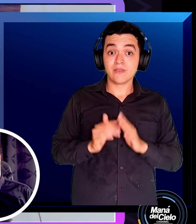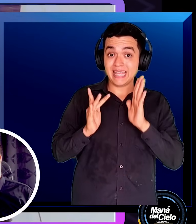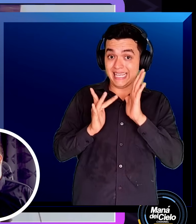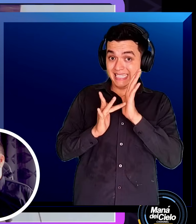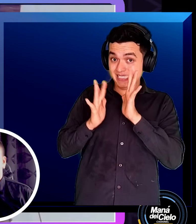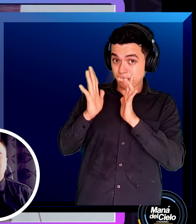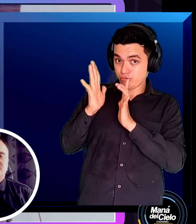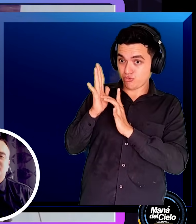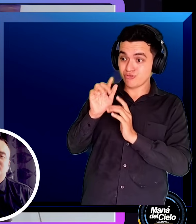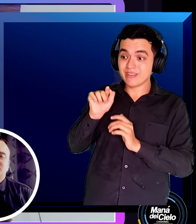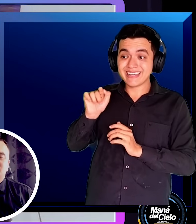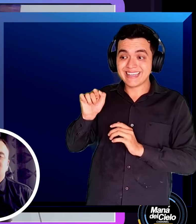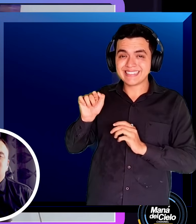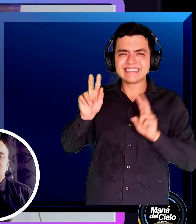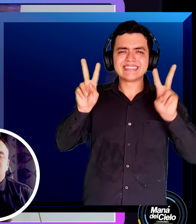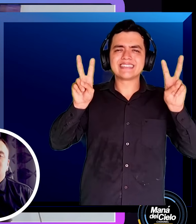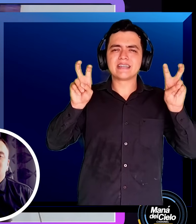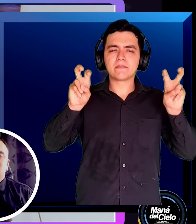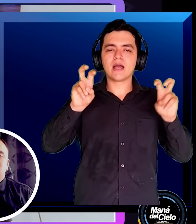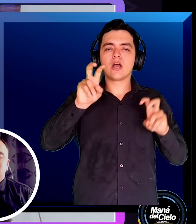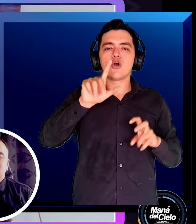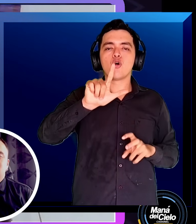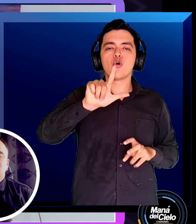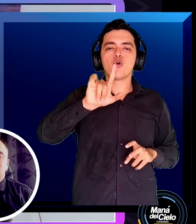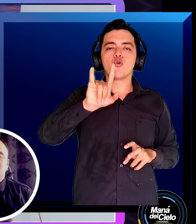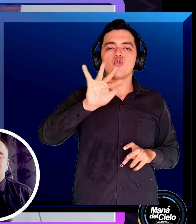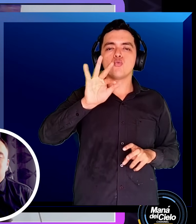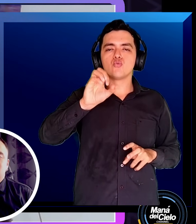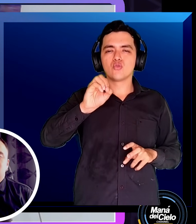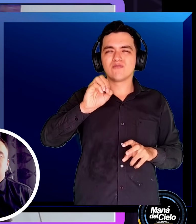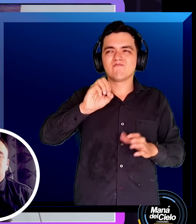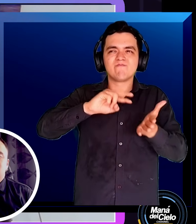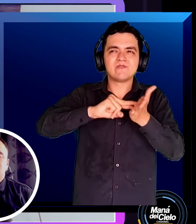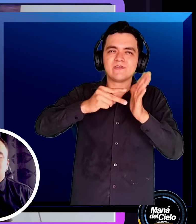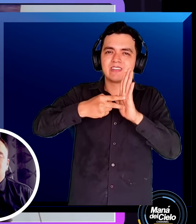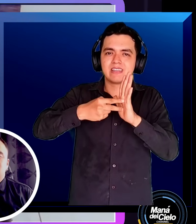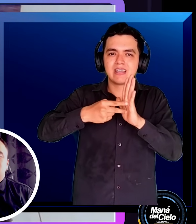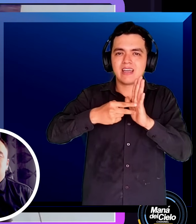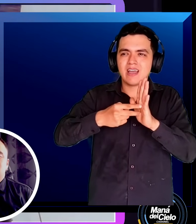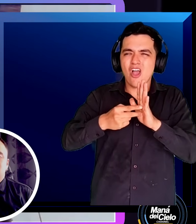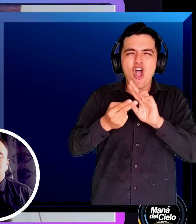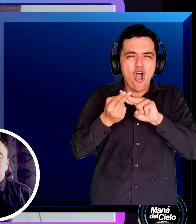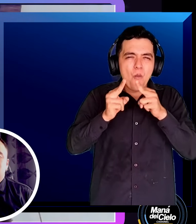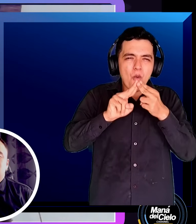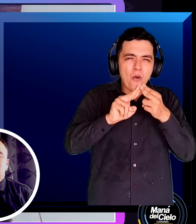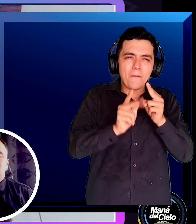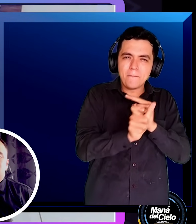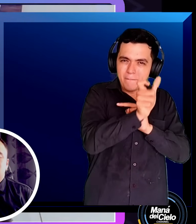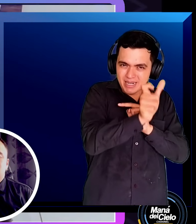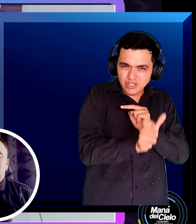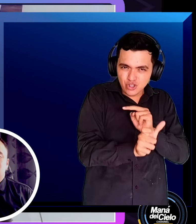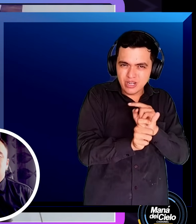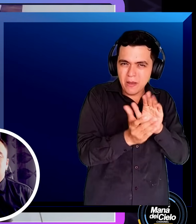Allá hay comida, hay regalos, hay torta, hay risas.